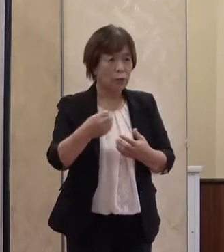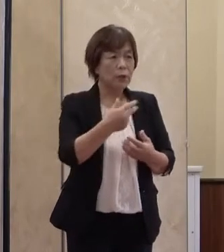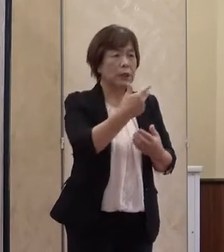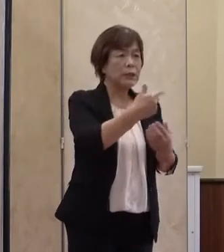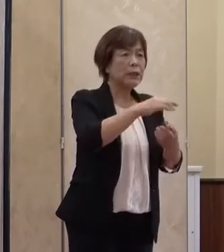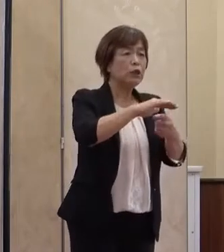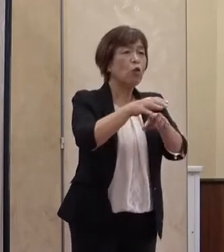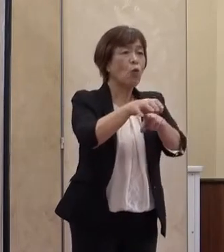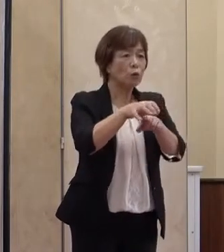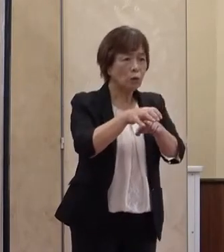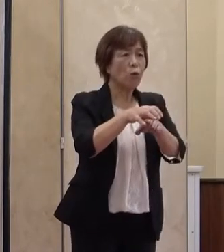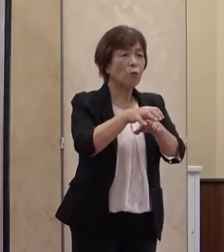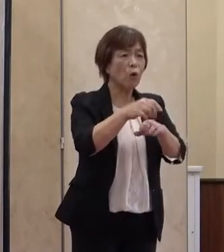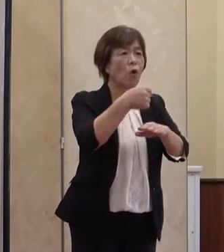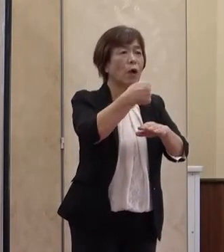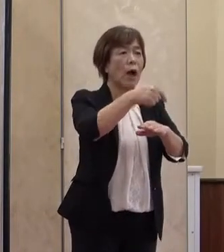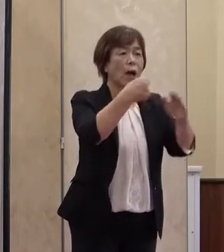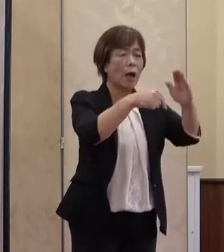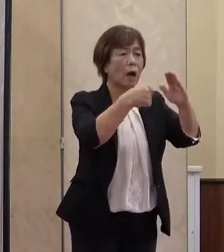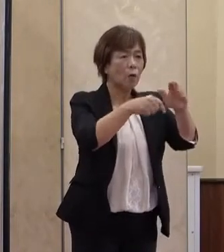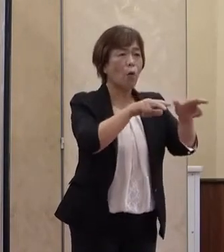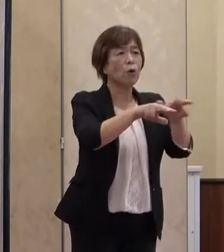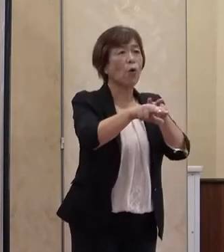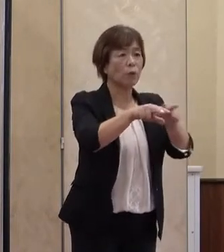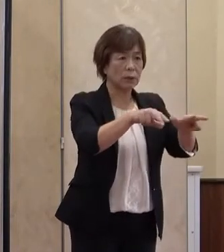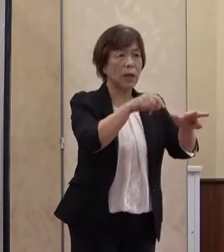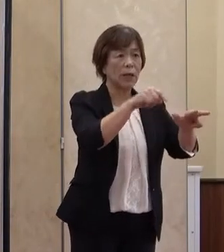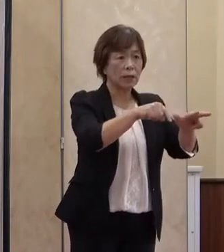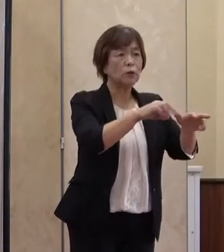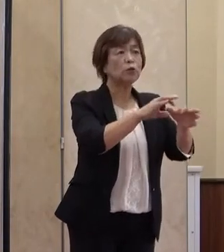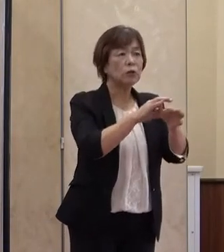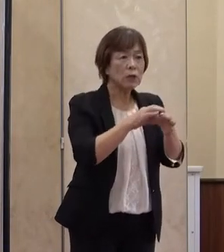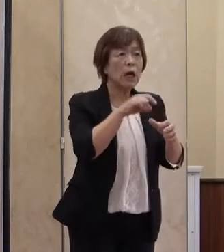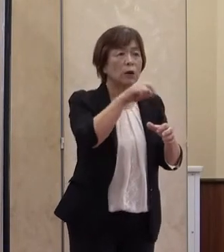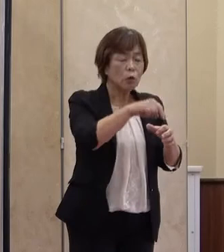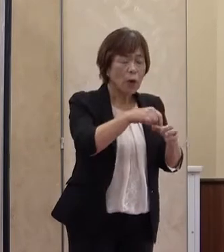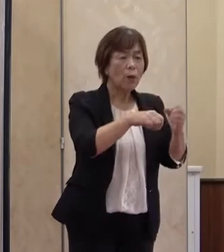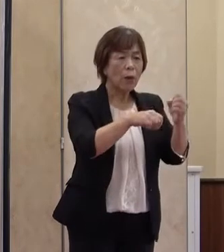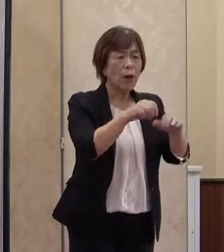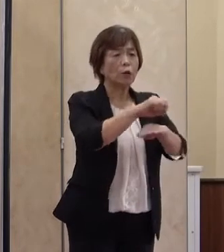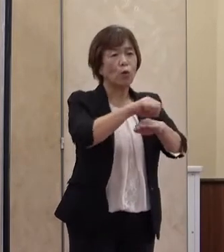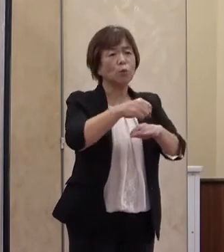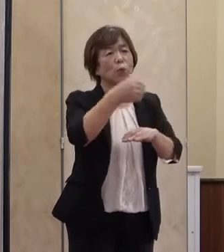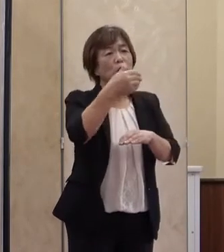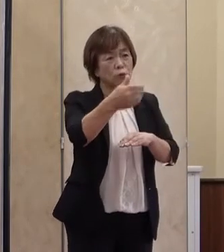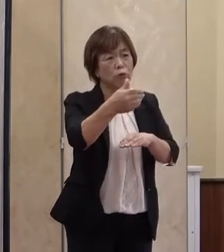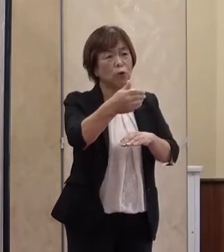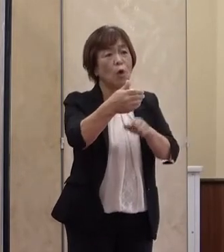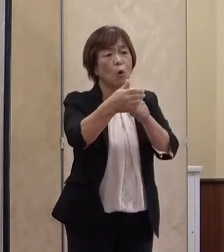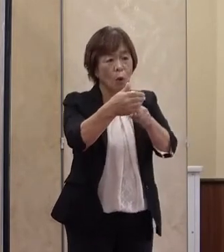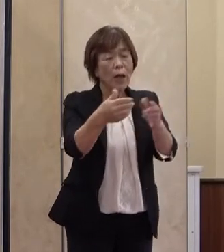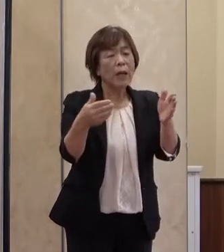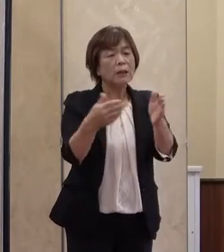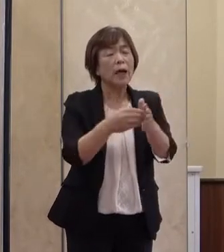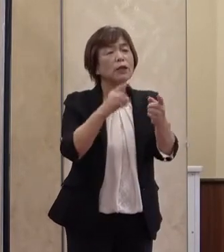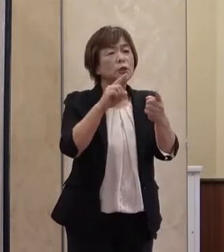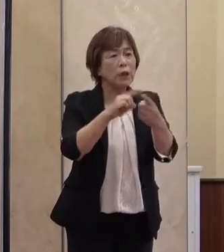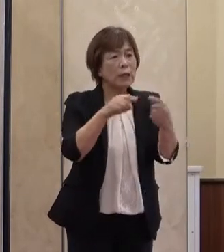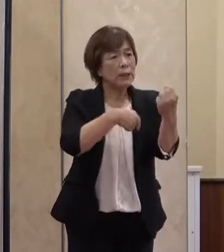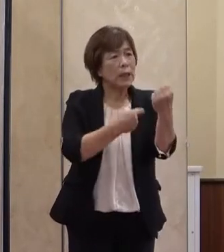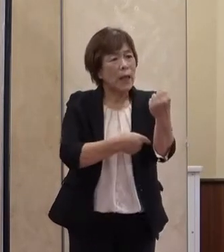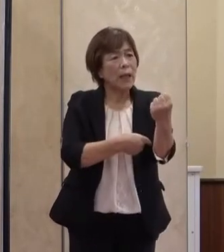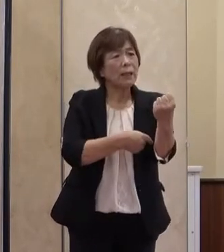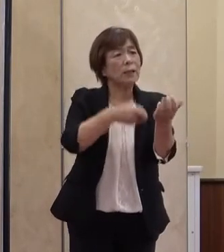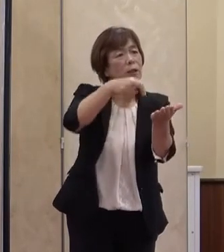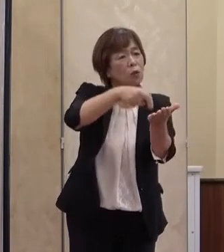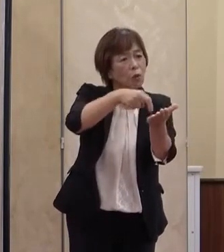校行政、特に小中学校行政については、僕は基本的にはそれぞれの特別区が最終決定権者としては判断していくべ